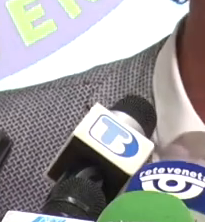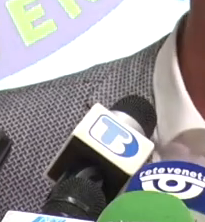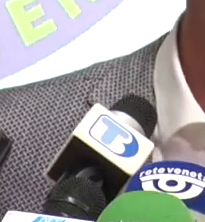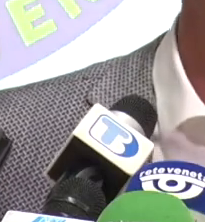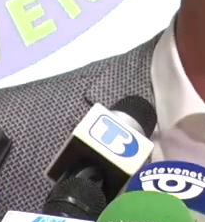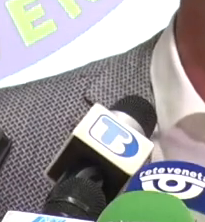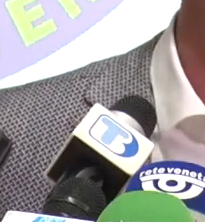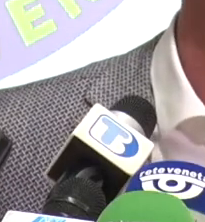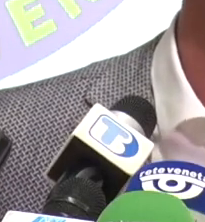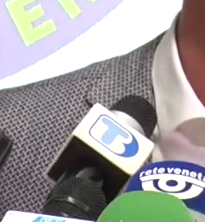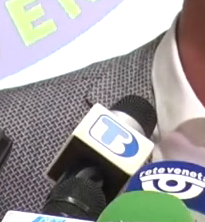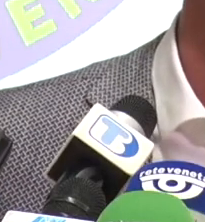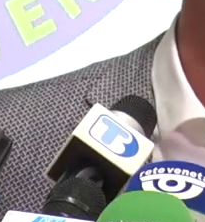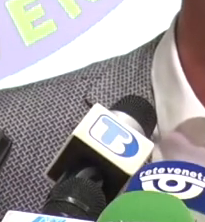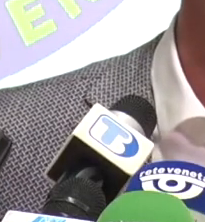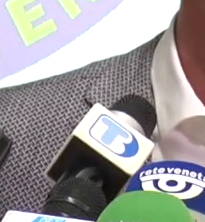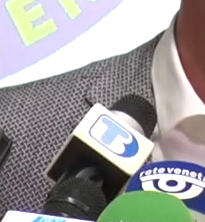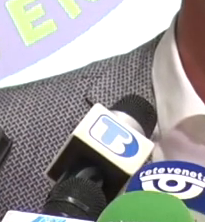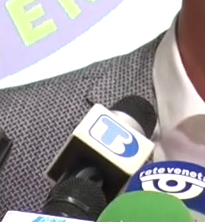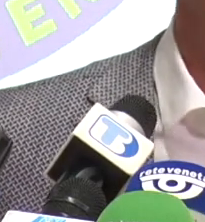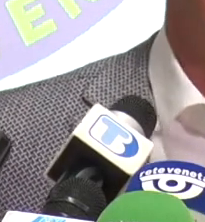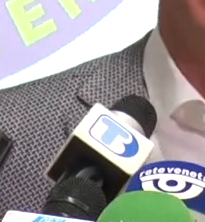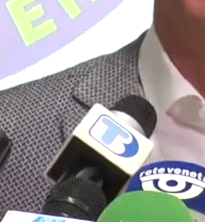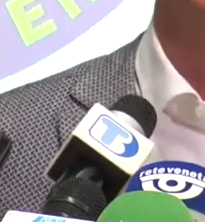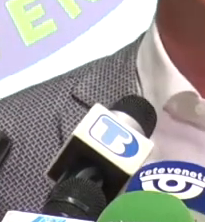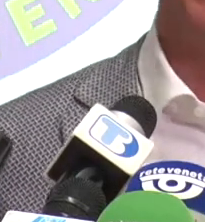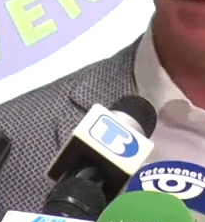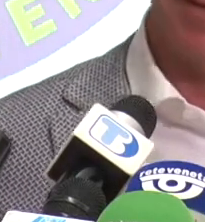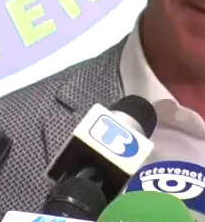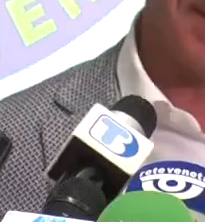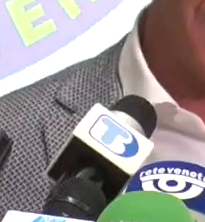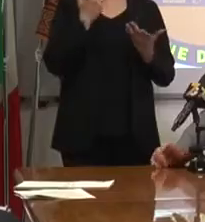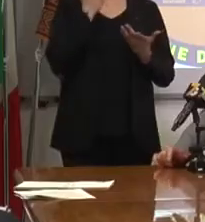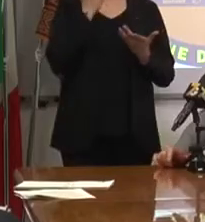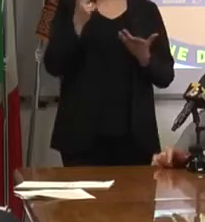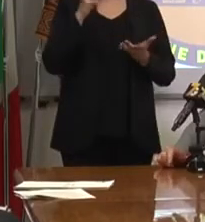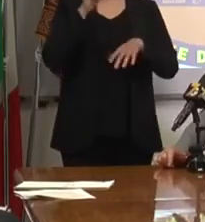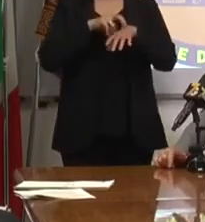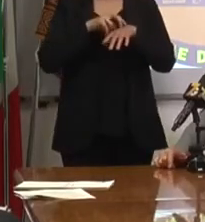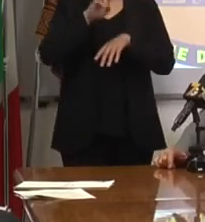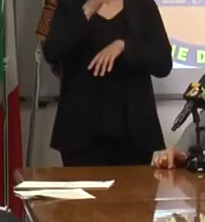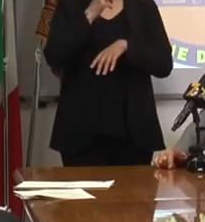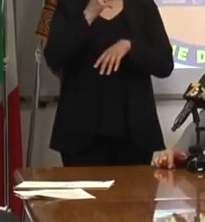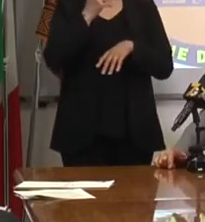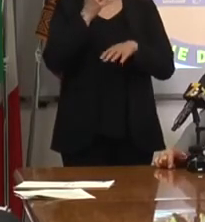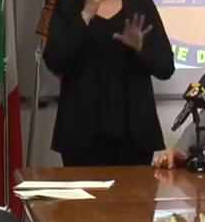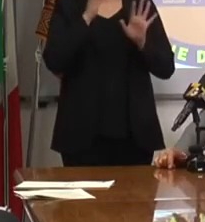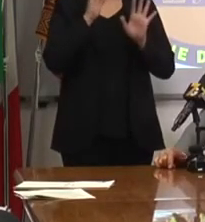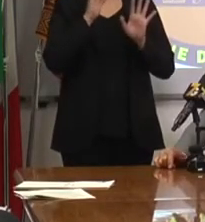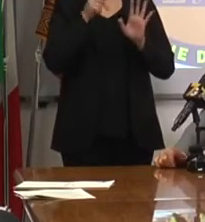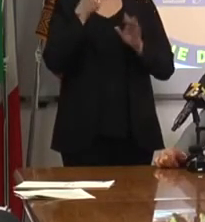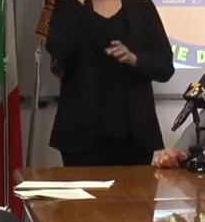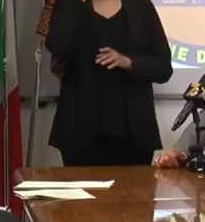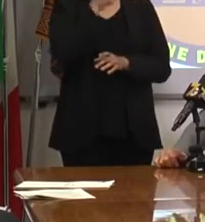se da giorni la fiamma sembrava covare sotto la cenere, con ripetute sottolineature da parte del governatore, che in più occasioni